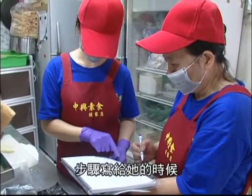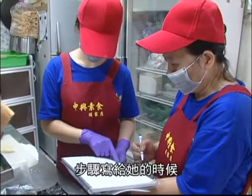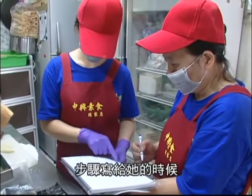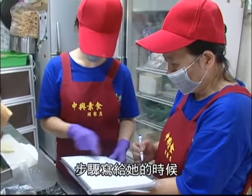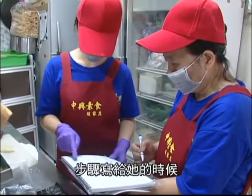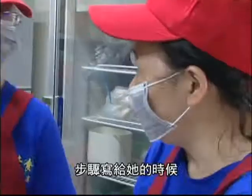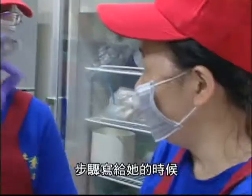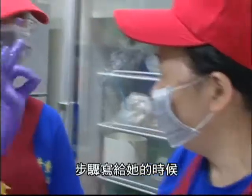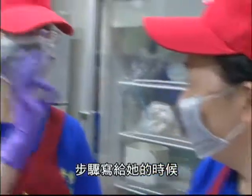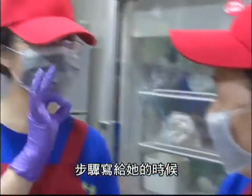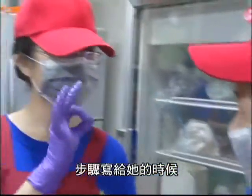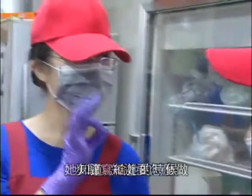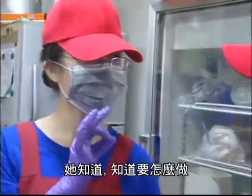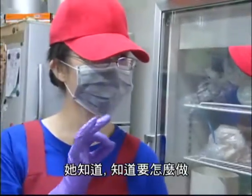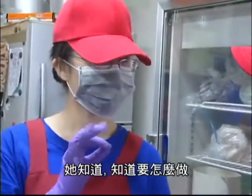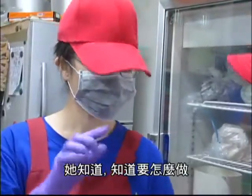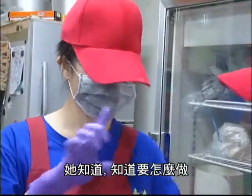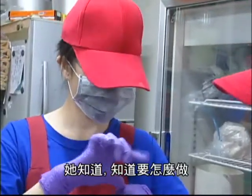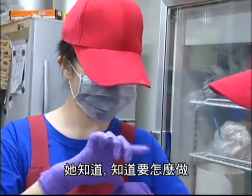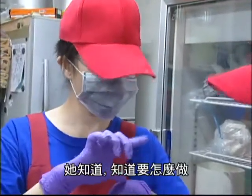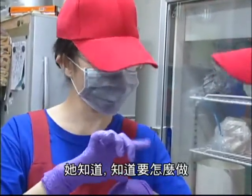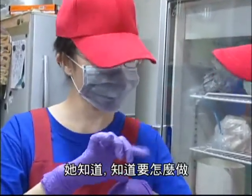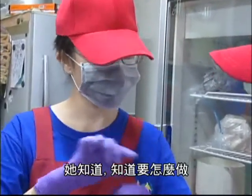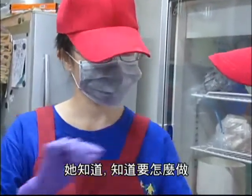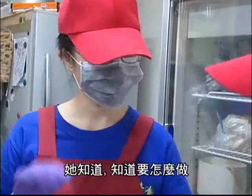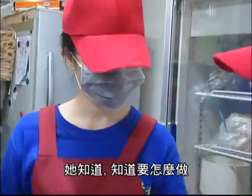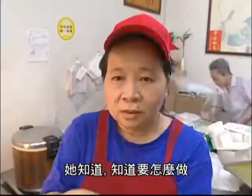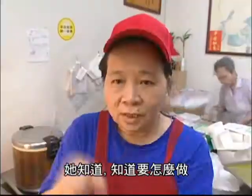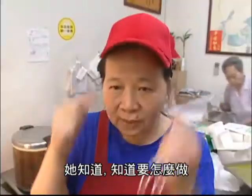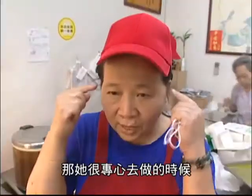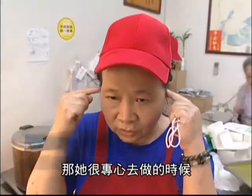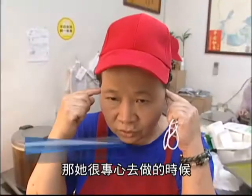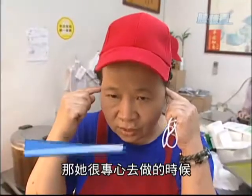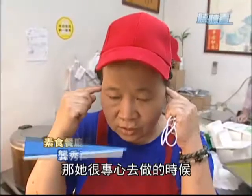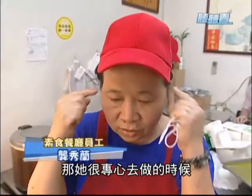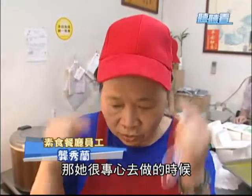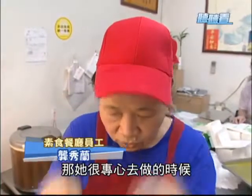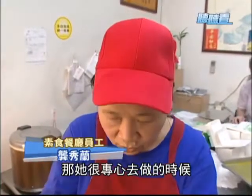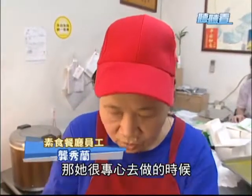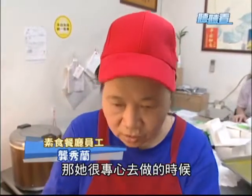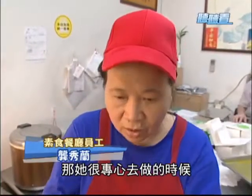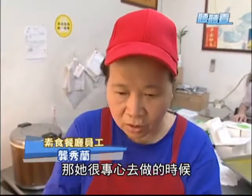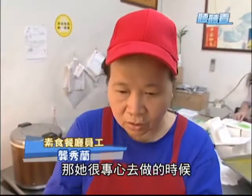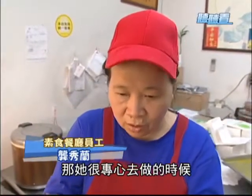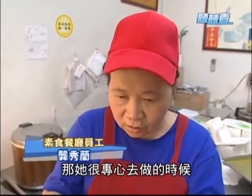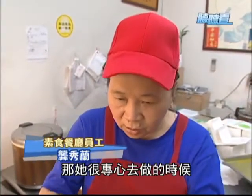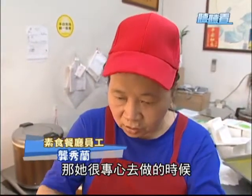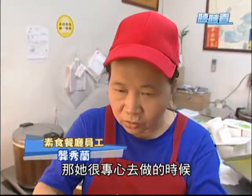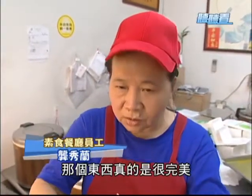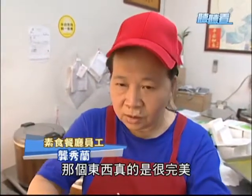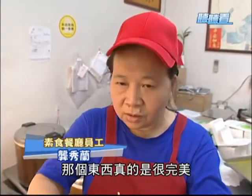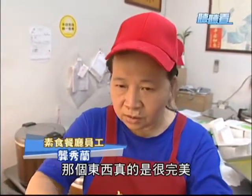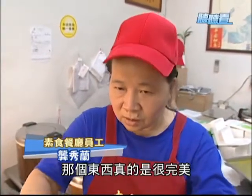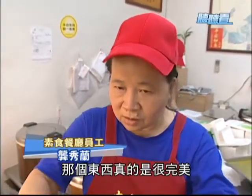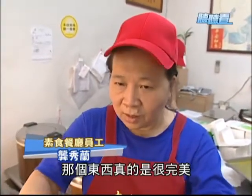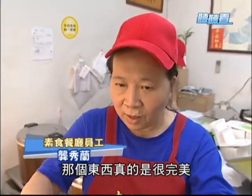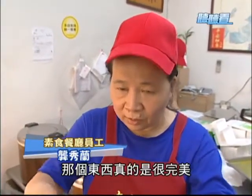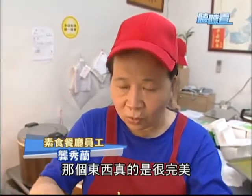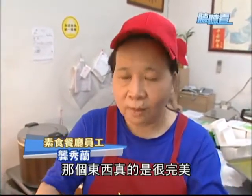写给他的时候，他知道要怎么做。那他很专心去做的时候，他的东西真的是很完